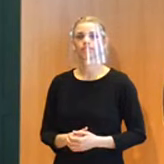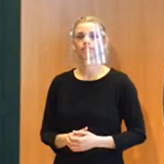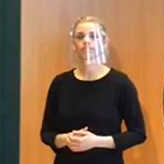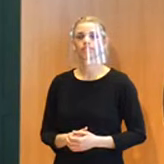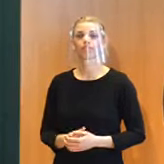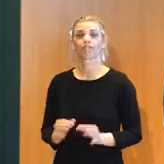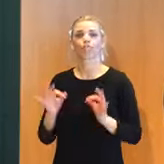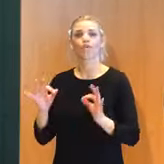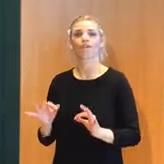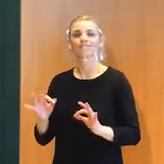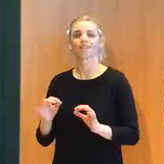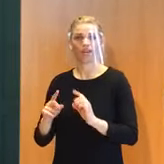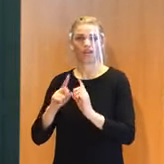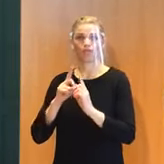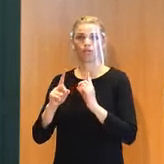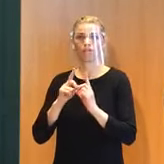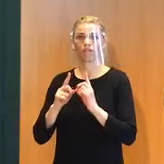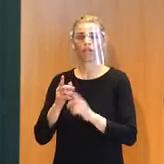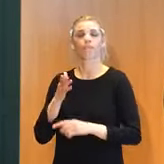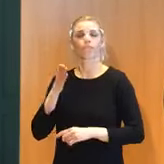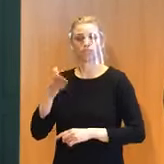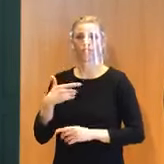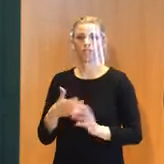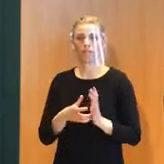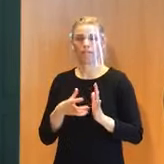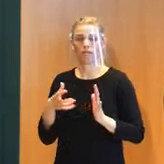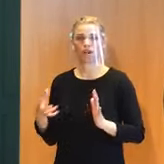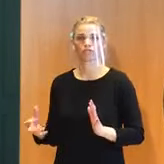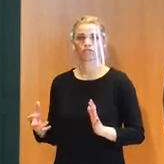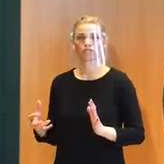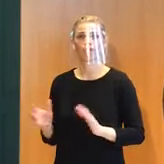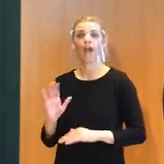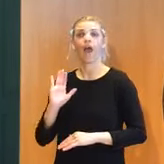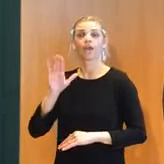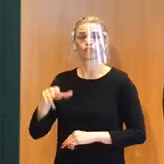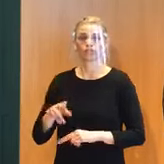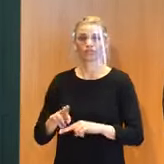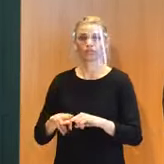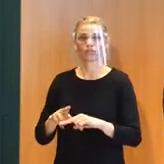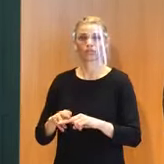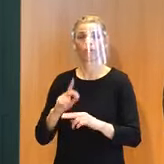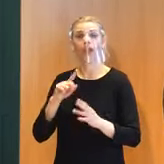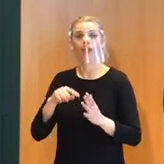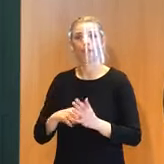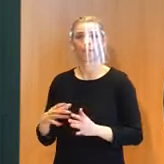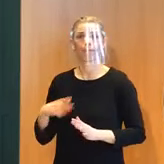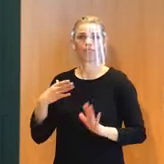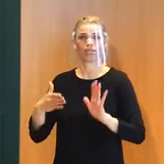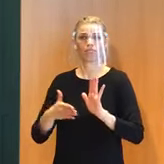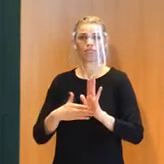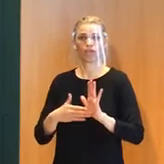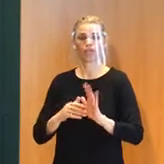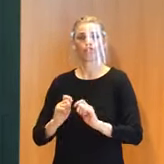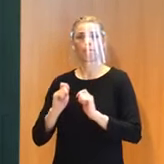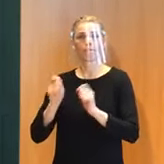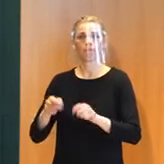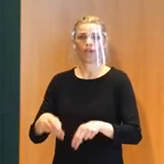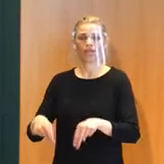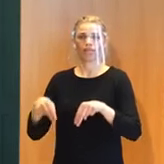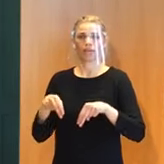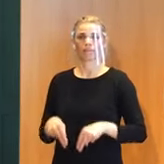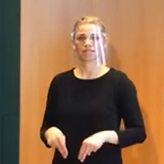V oficiálnych rokovaniach budeme pokračovať až potom, ako Igor Matovič podá